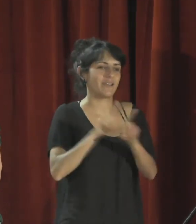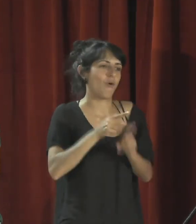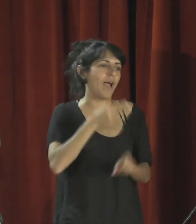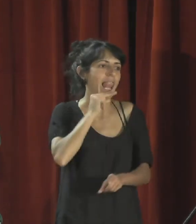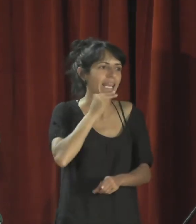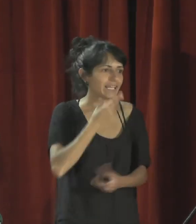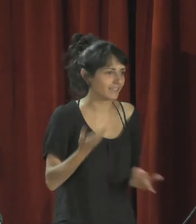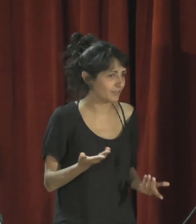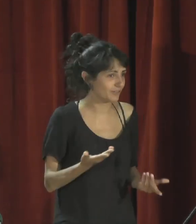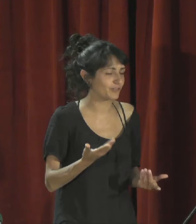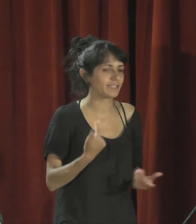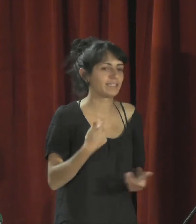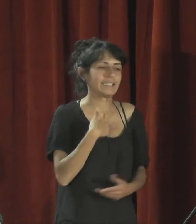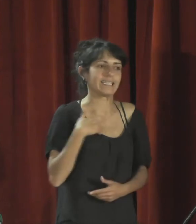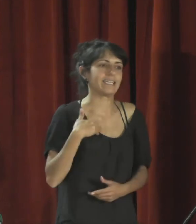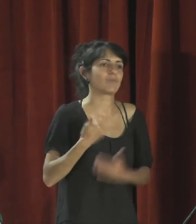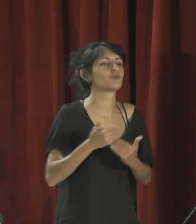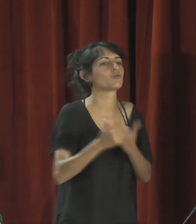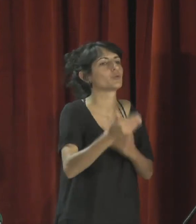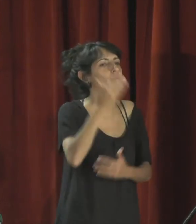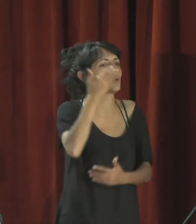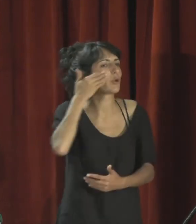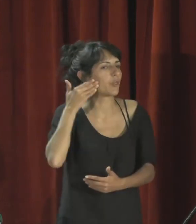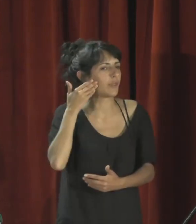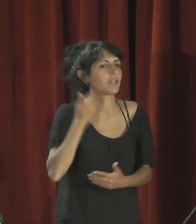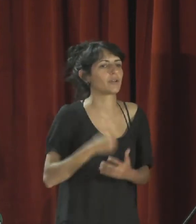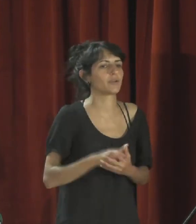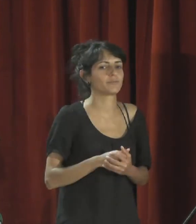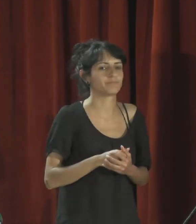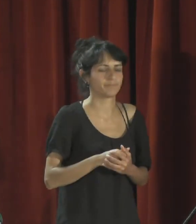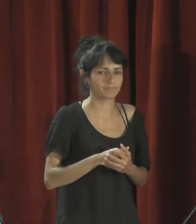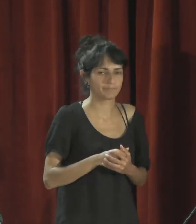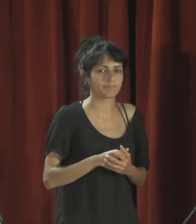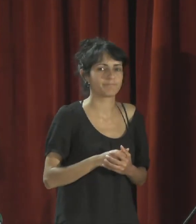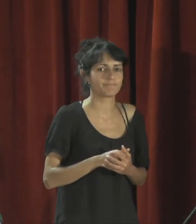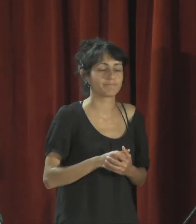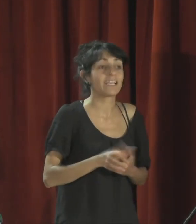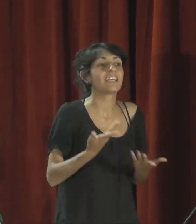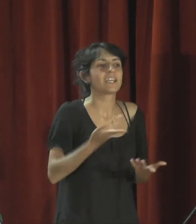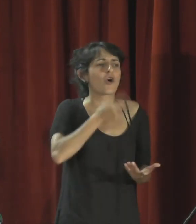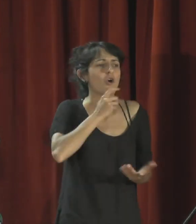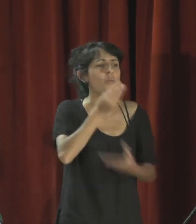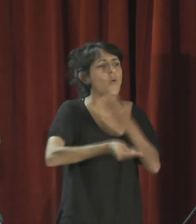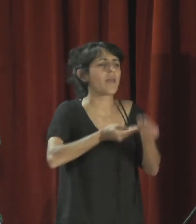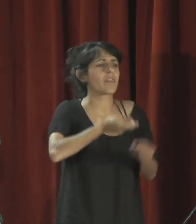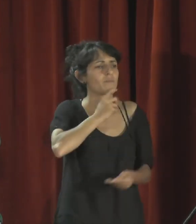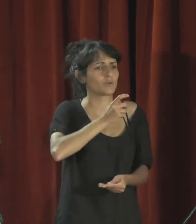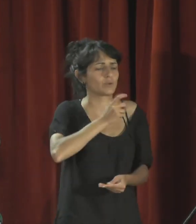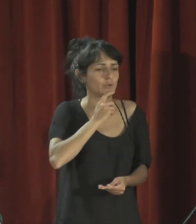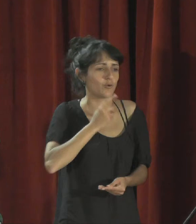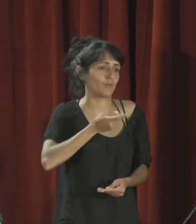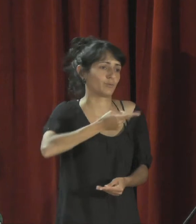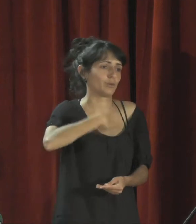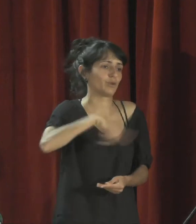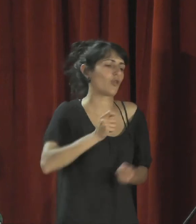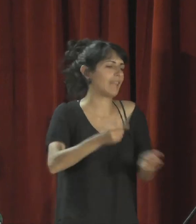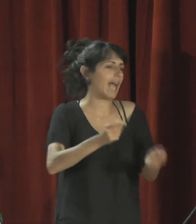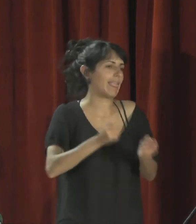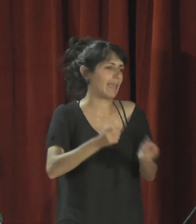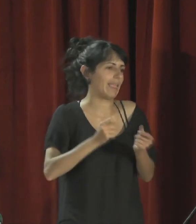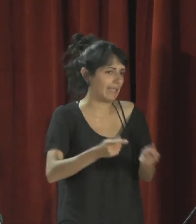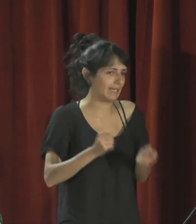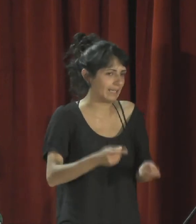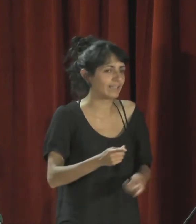digno. Só ca unidade popular, só sendo xenerosos e só indo todos e todas